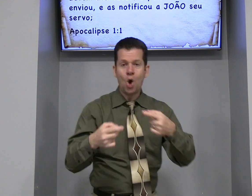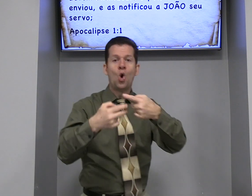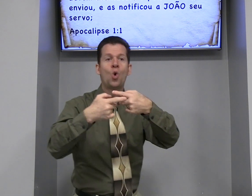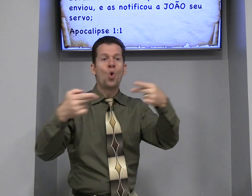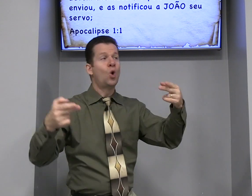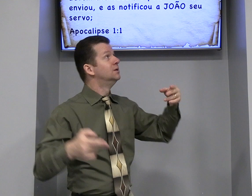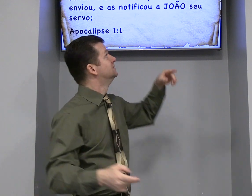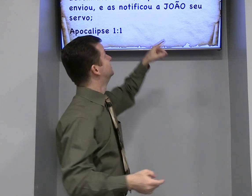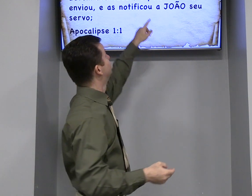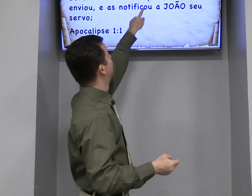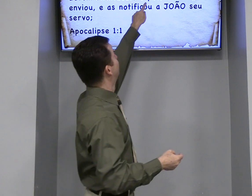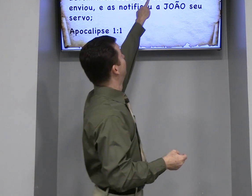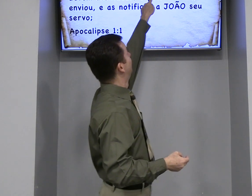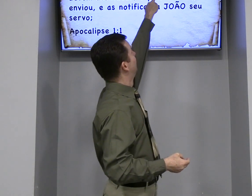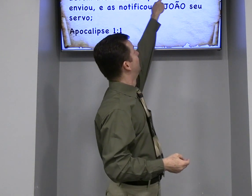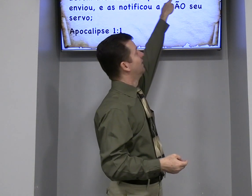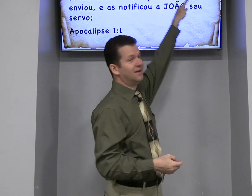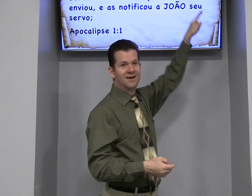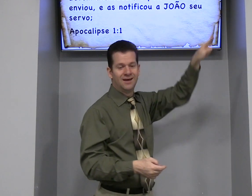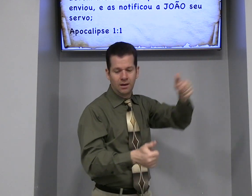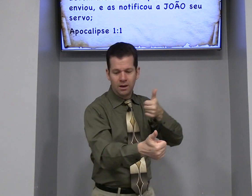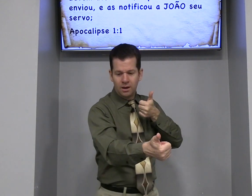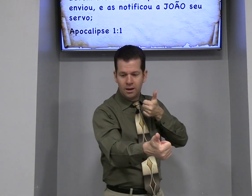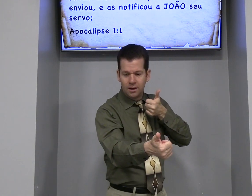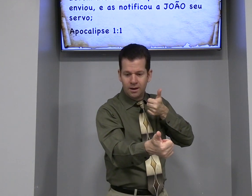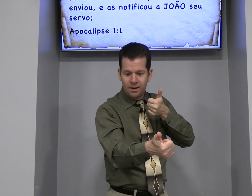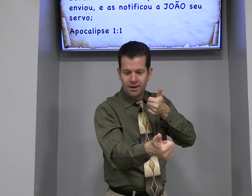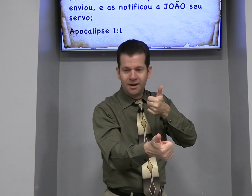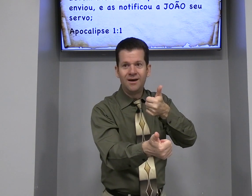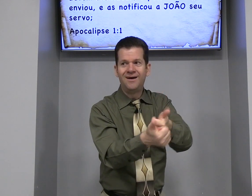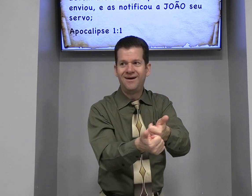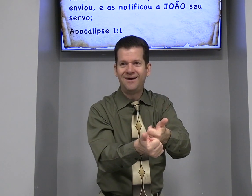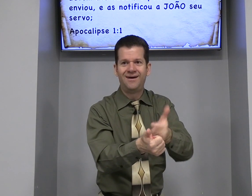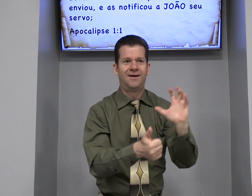coisas que brevemente